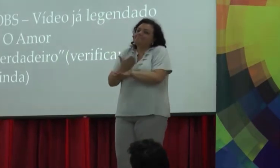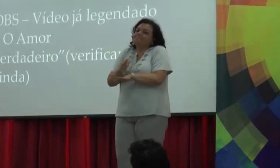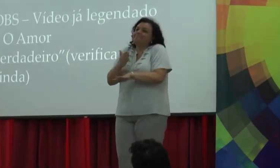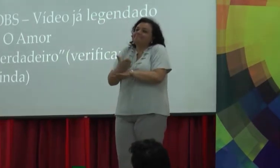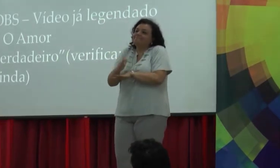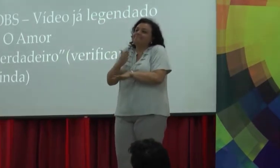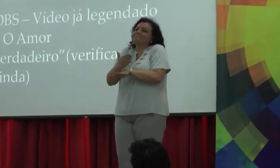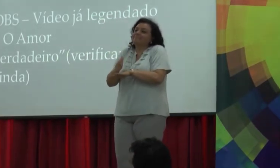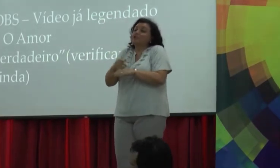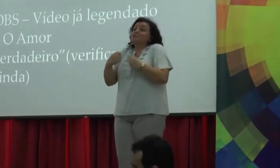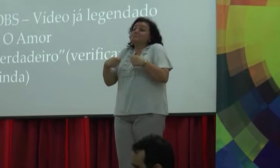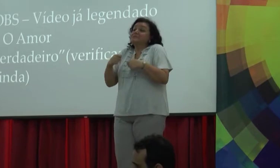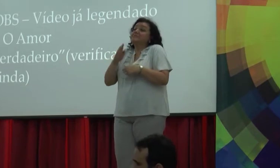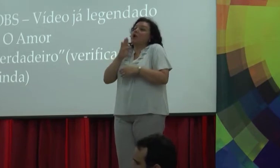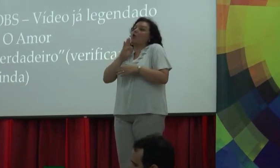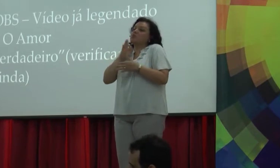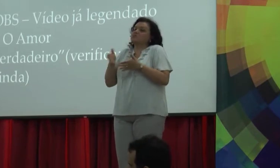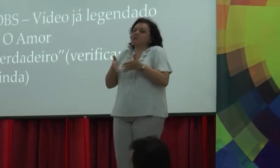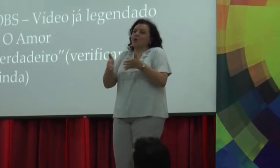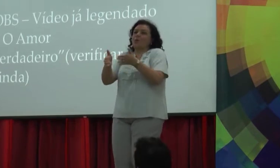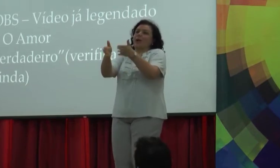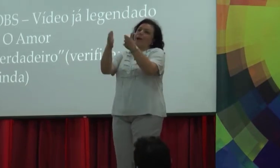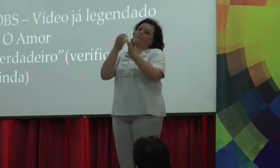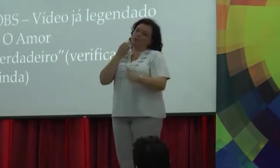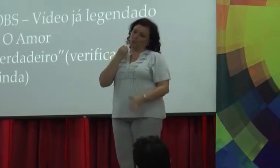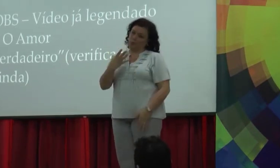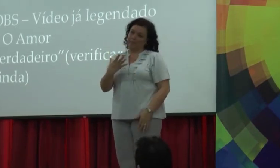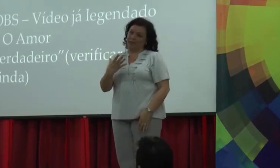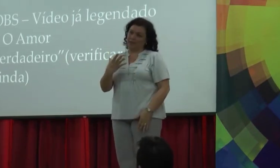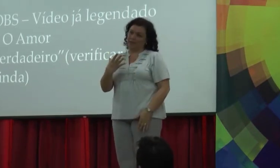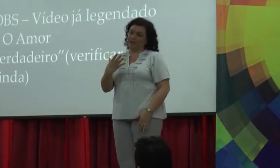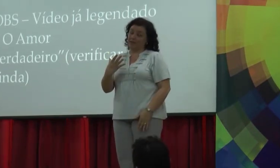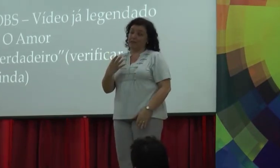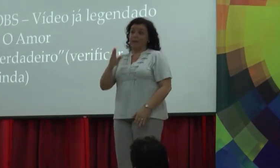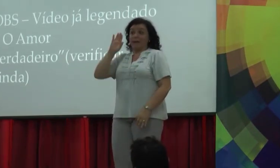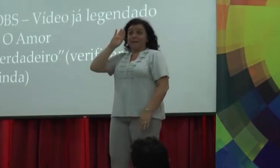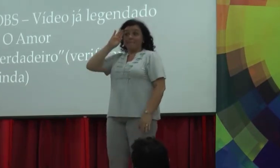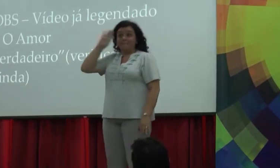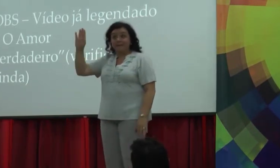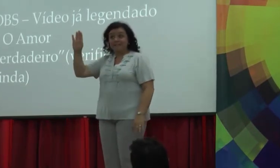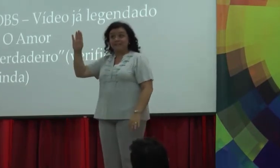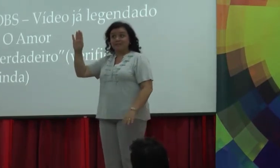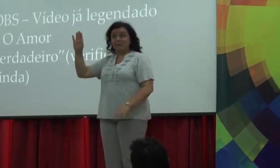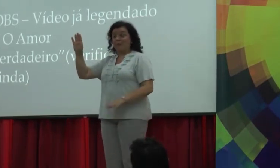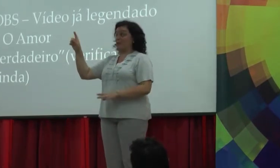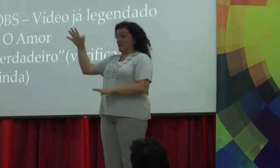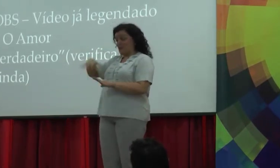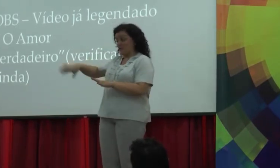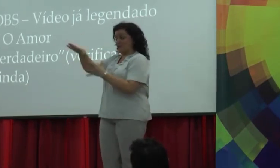um trabalho, uma prática do bem, do caminho, né?